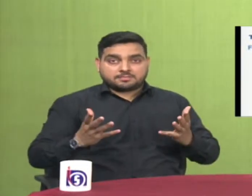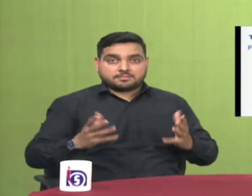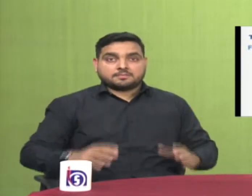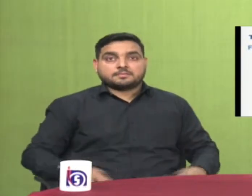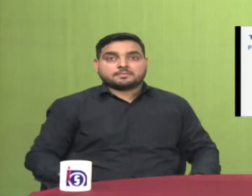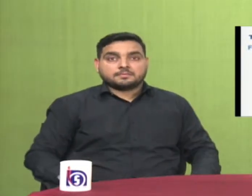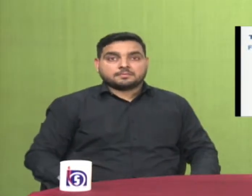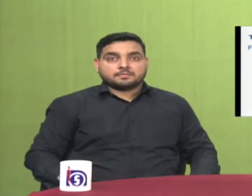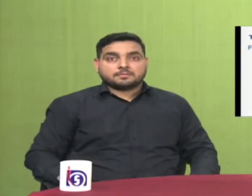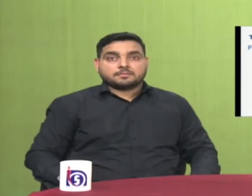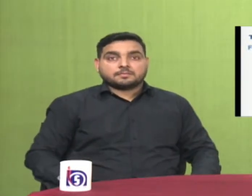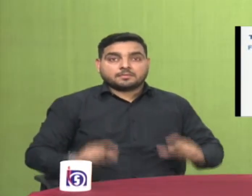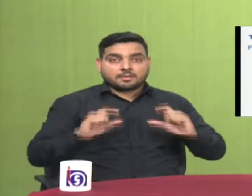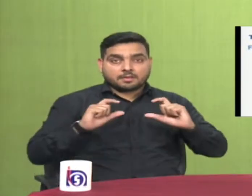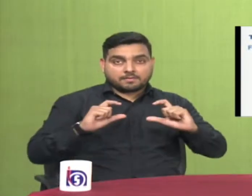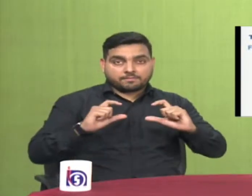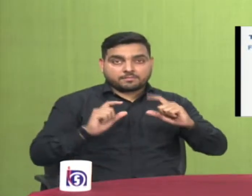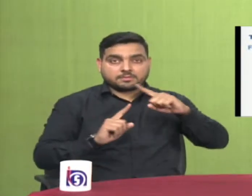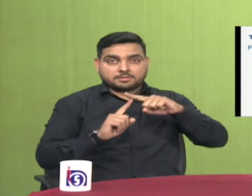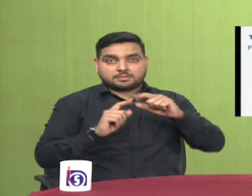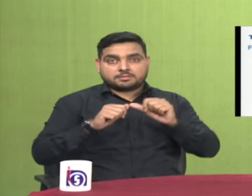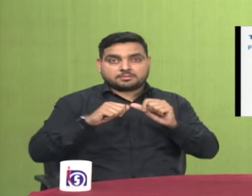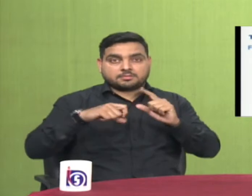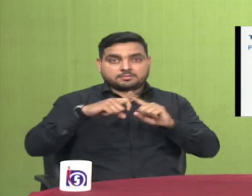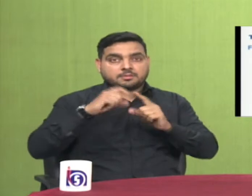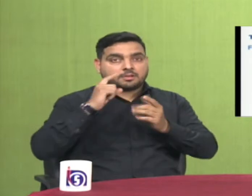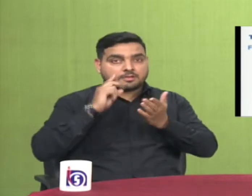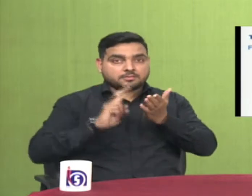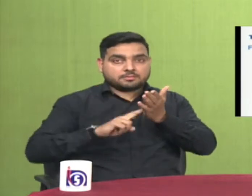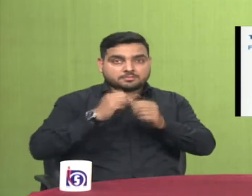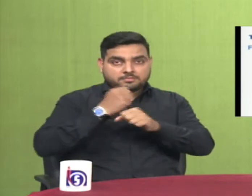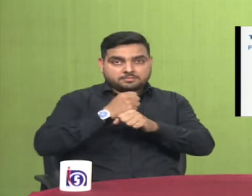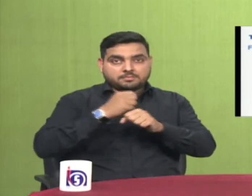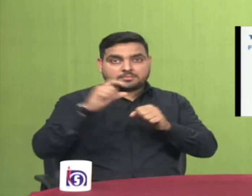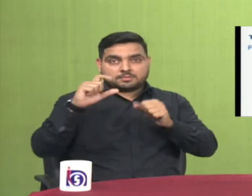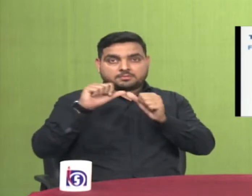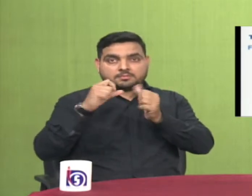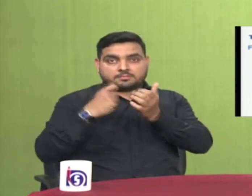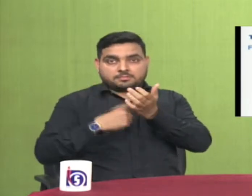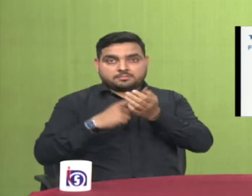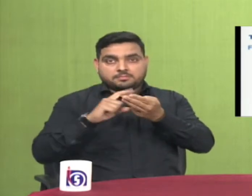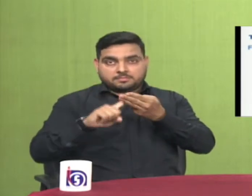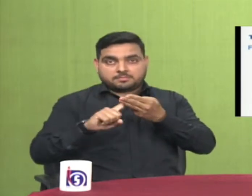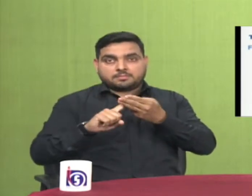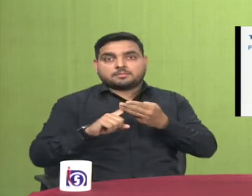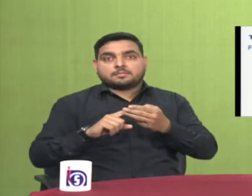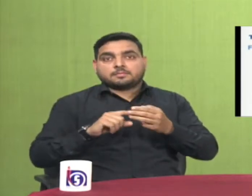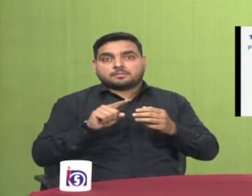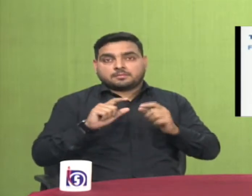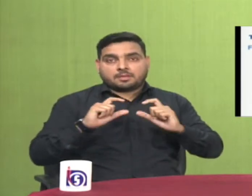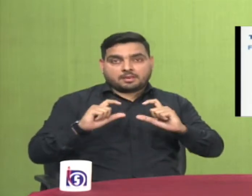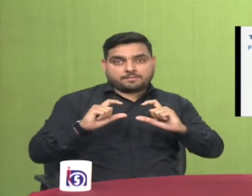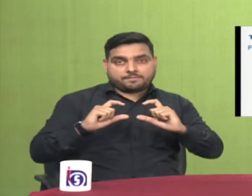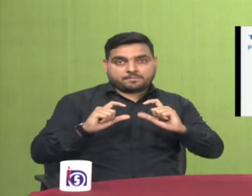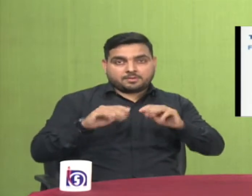Welcome back. Let's begin. Taking care of children.